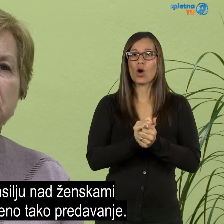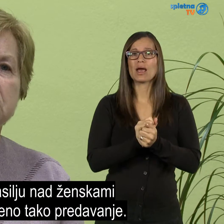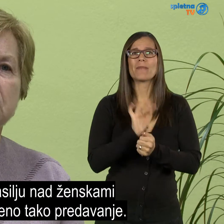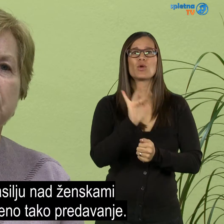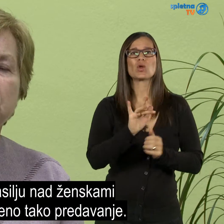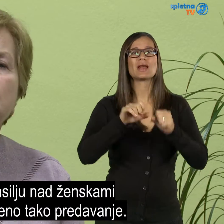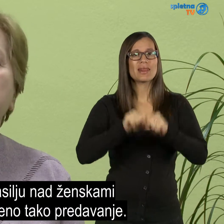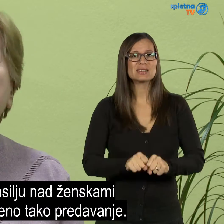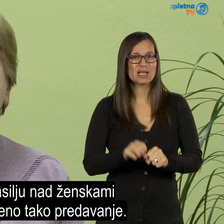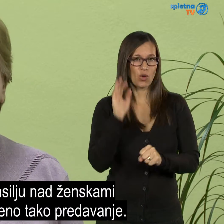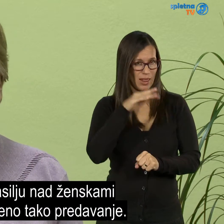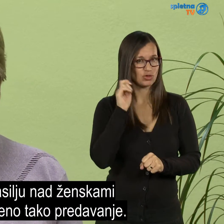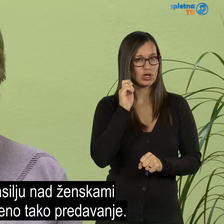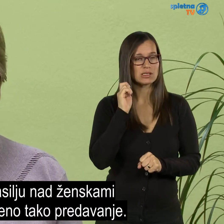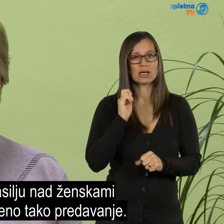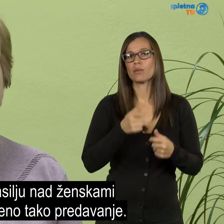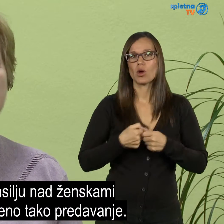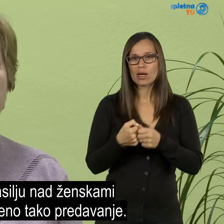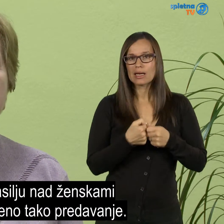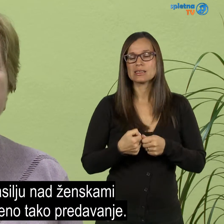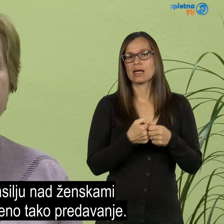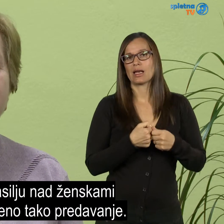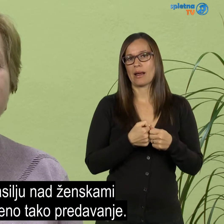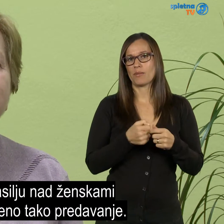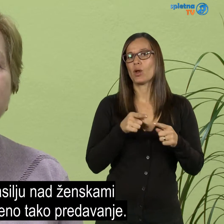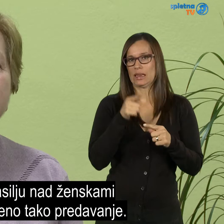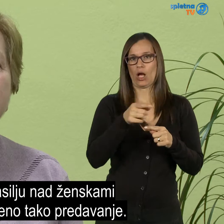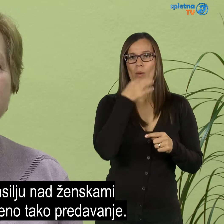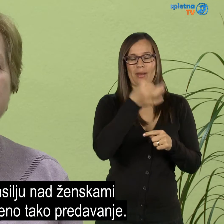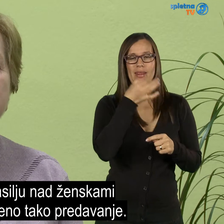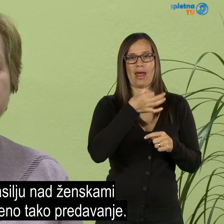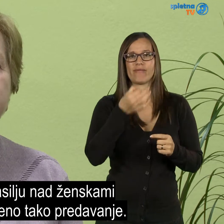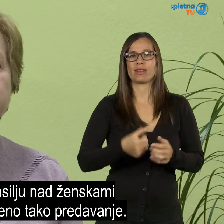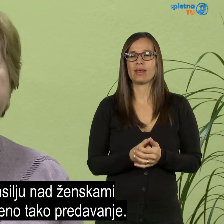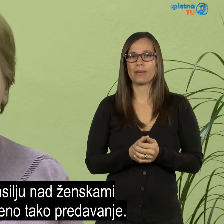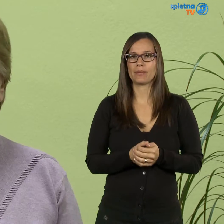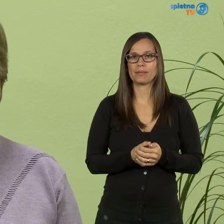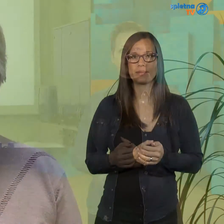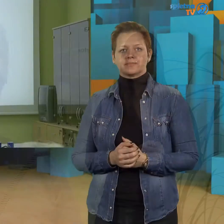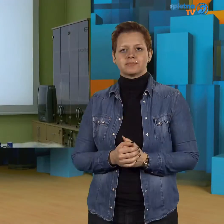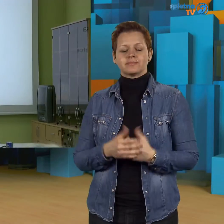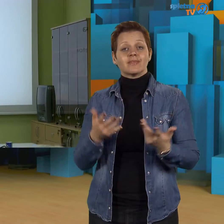nasilju nad ženskami organiziramo eno takole predavanje.